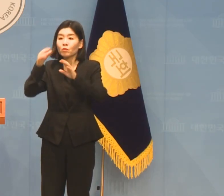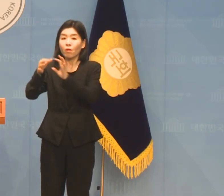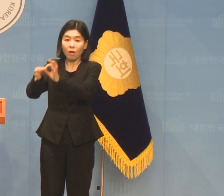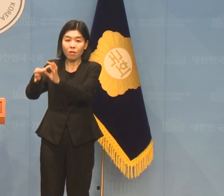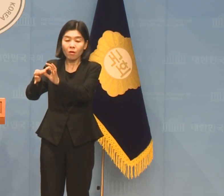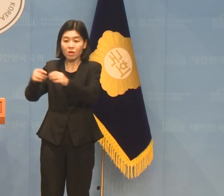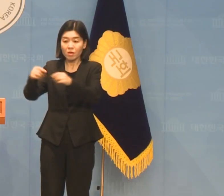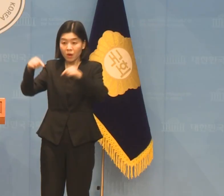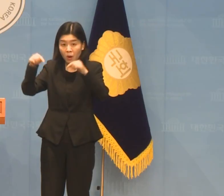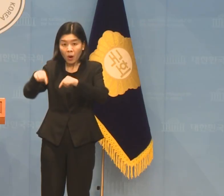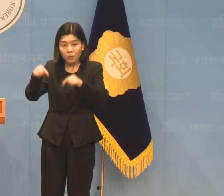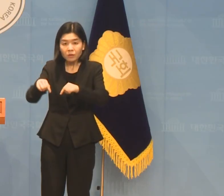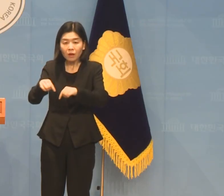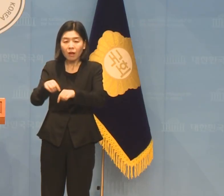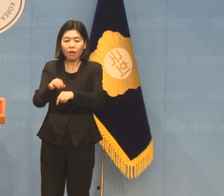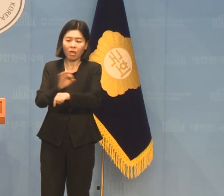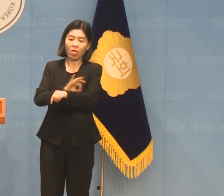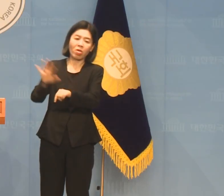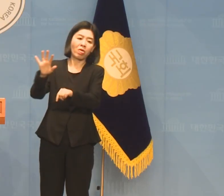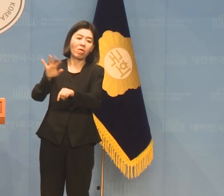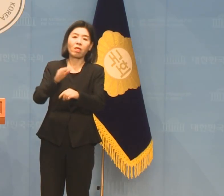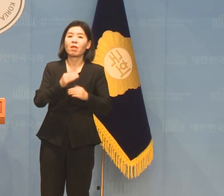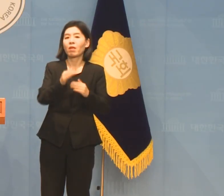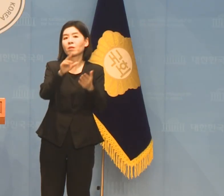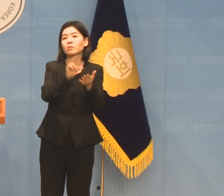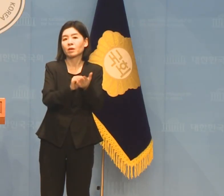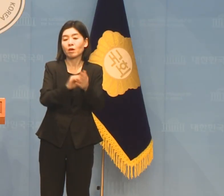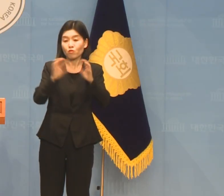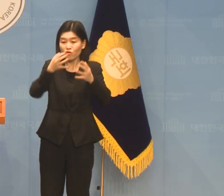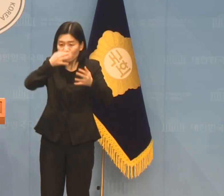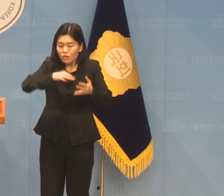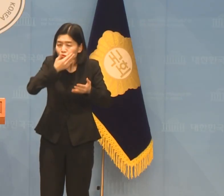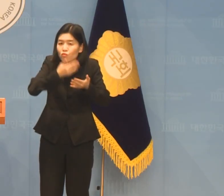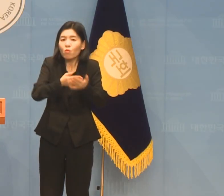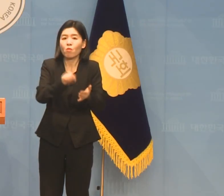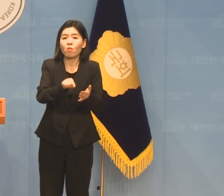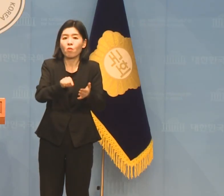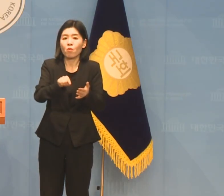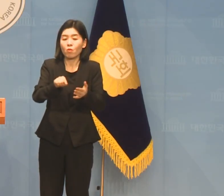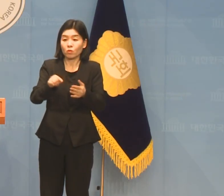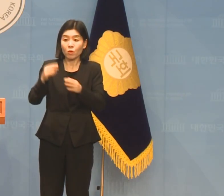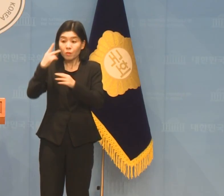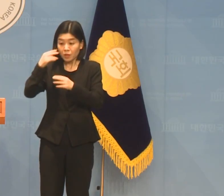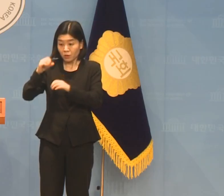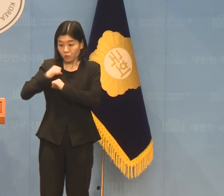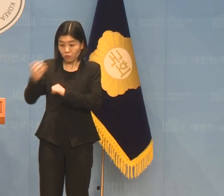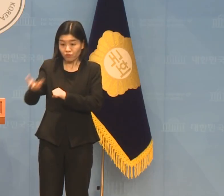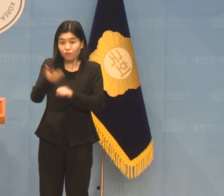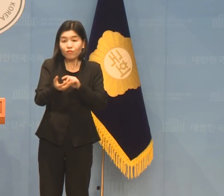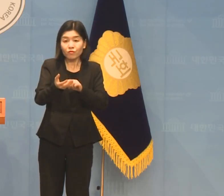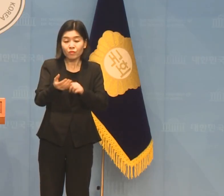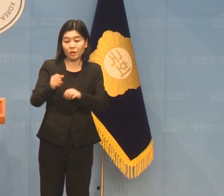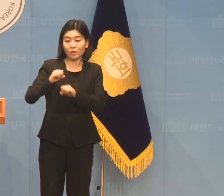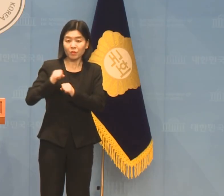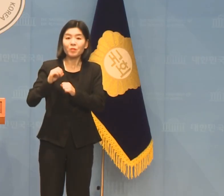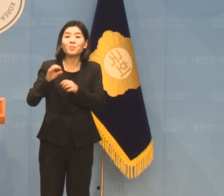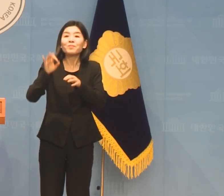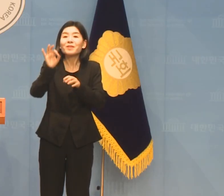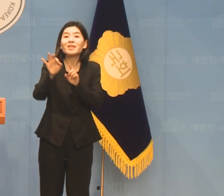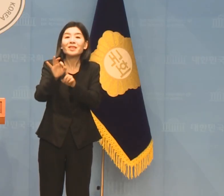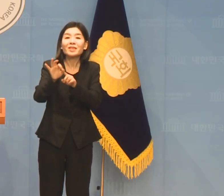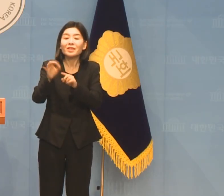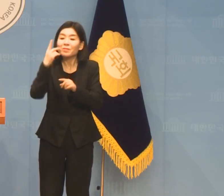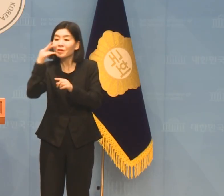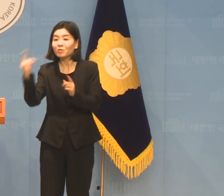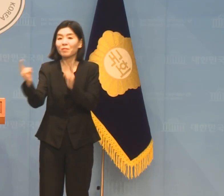추진하고 있습니다. 여기에 더해 국익이 걸린 주한미군 방위비 협상도 미국과 만난 김에 이야기할 수